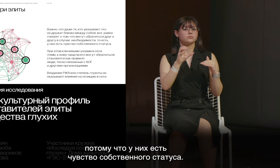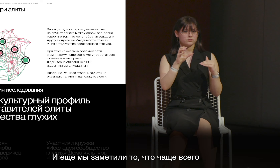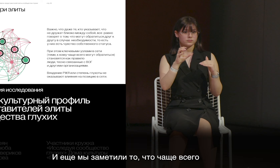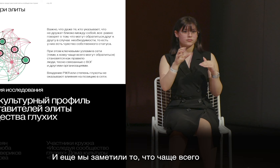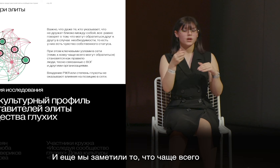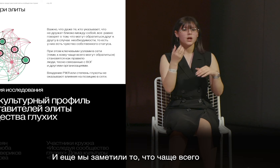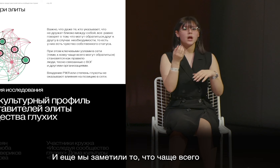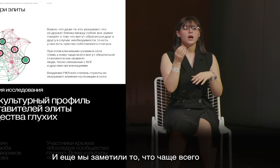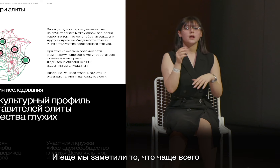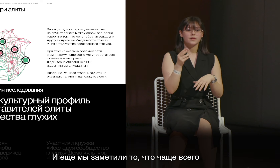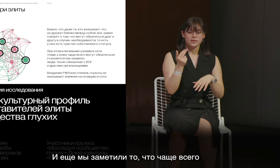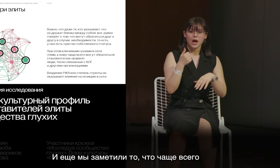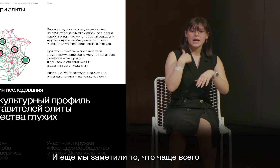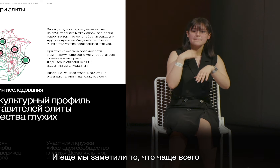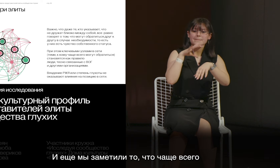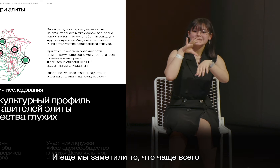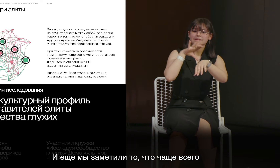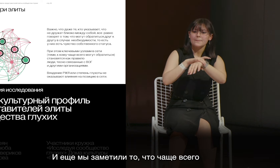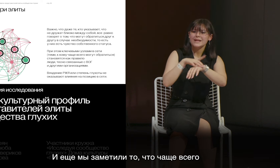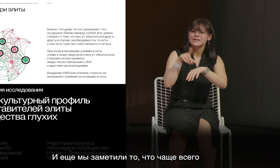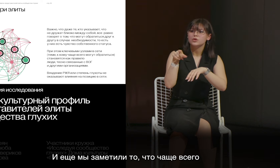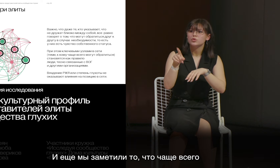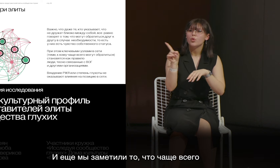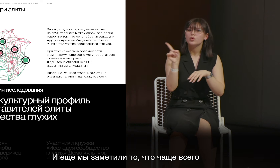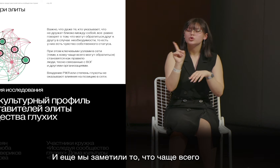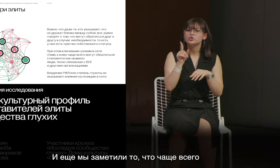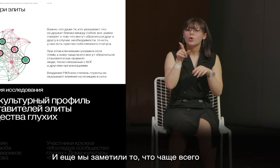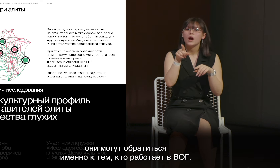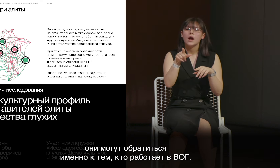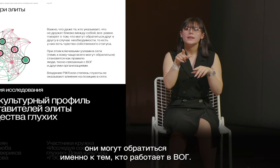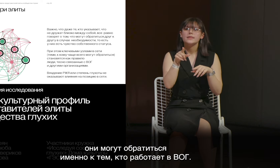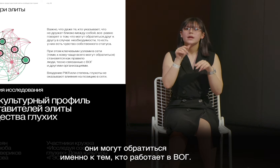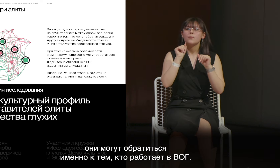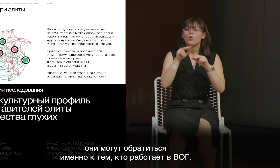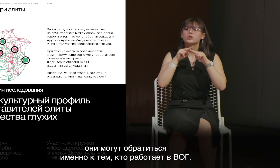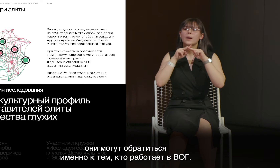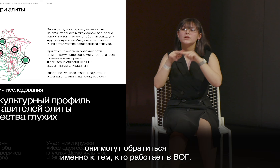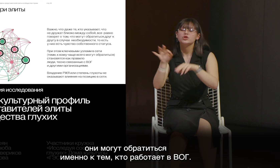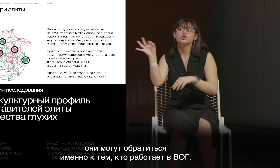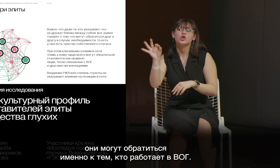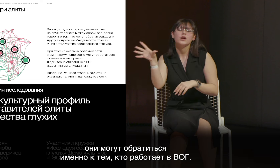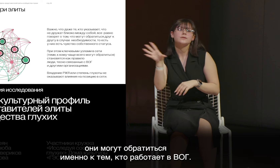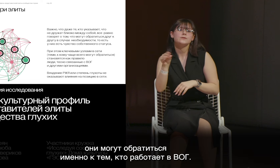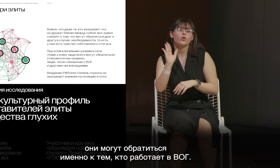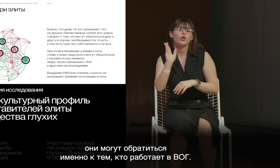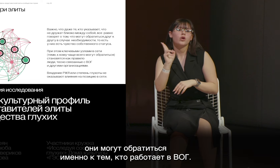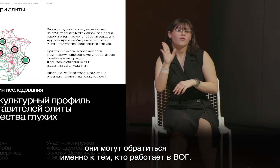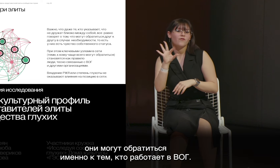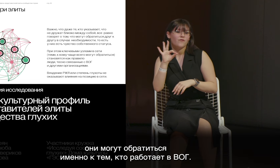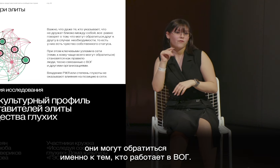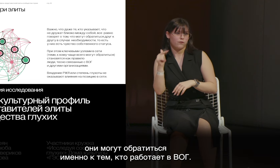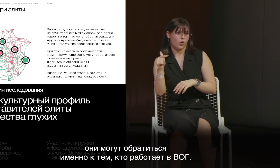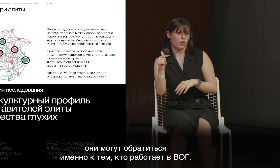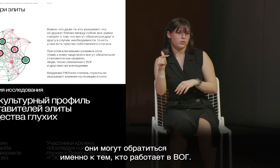в статусной позиции. И что еще мы заметили, проводя это исследование, что чаще всего